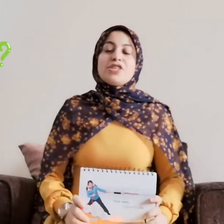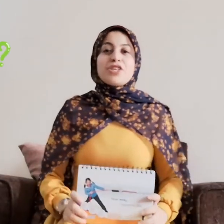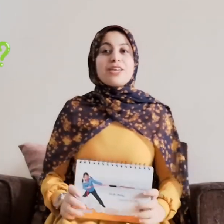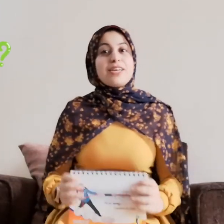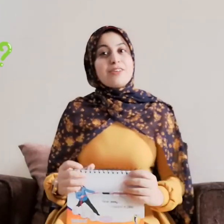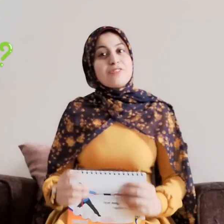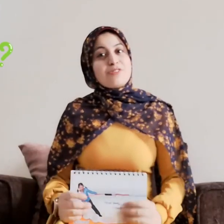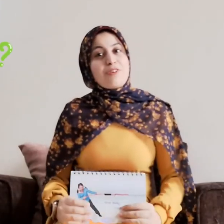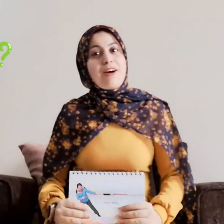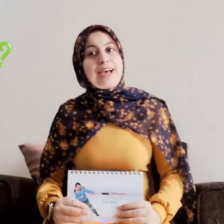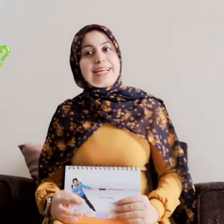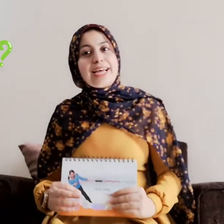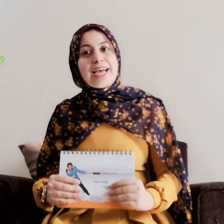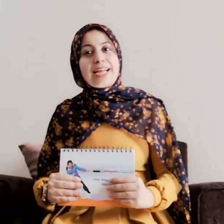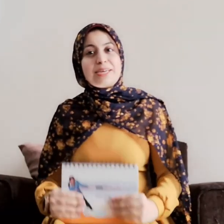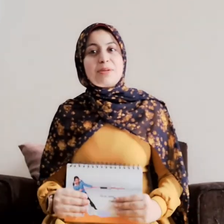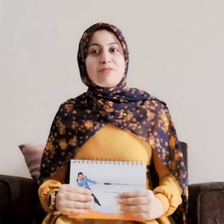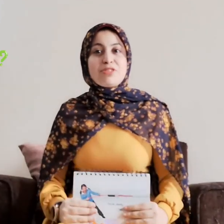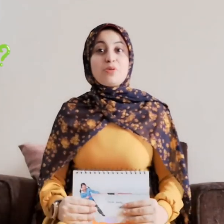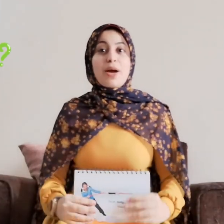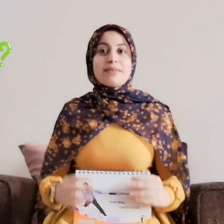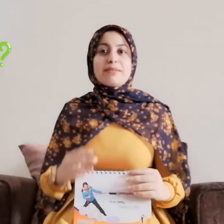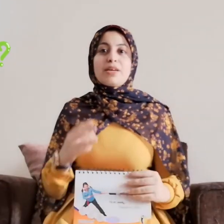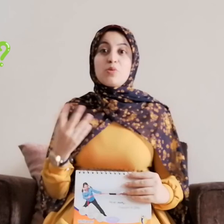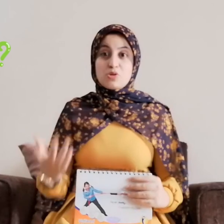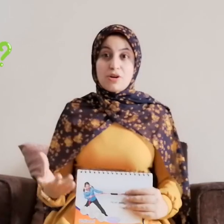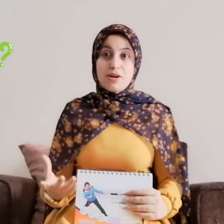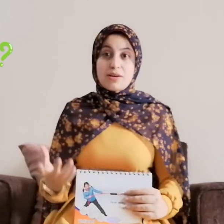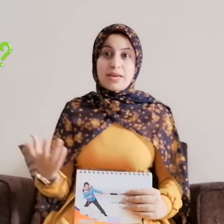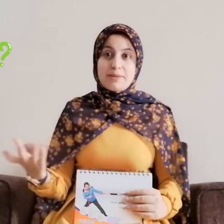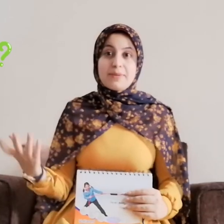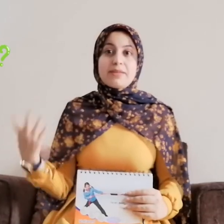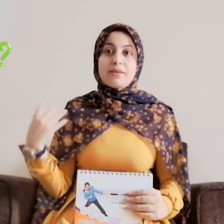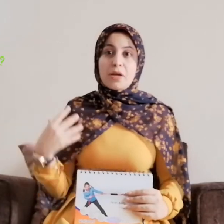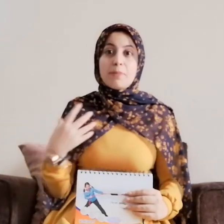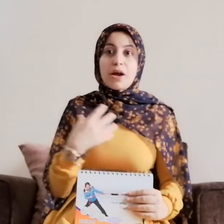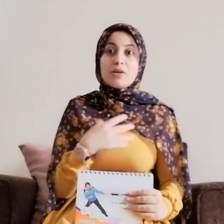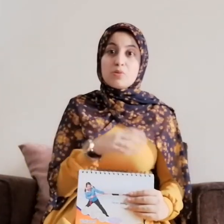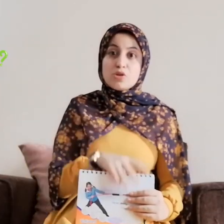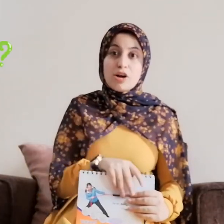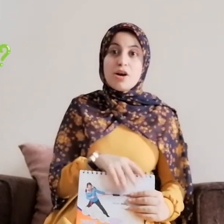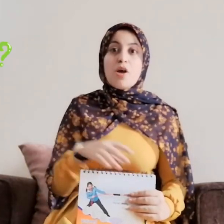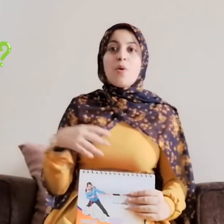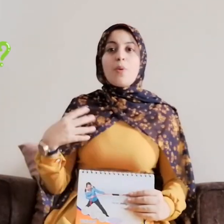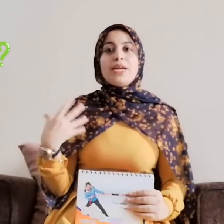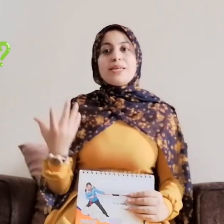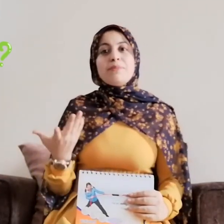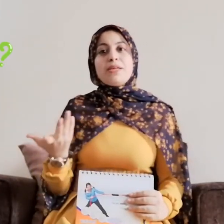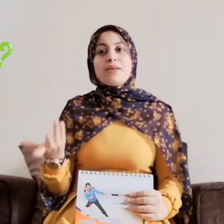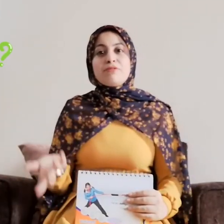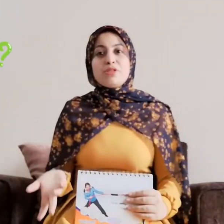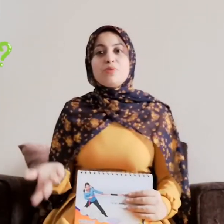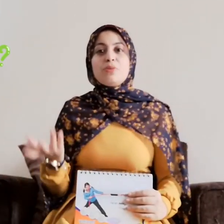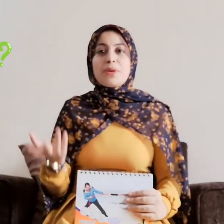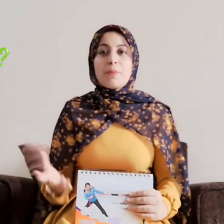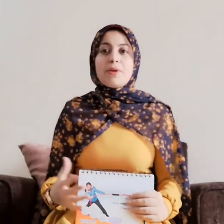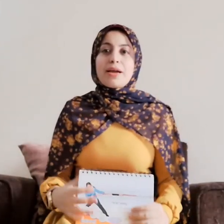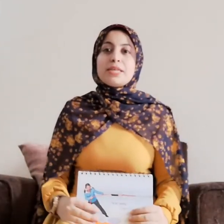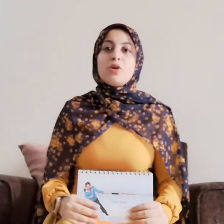عشان أنا احترت الصراحة هنعمل الفيديو عن الأسرة، كلمات اللي بتعبر عن الأسرة، ولا نعمل الفيديو اللي بيعبر عن